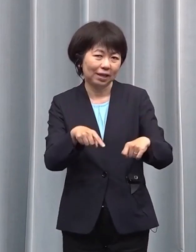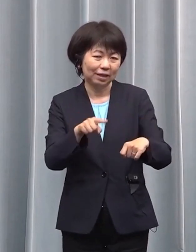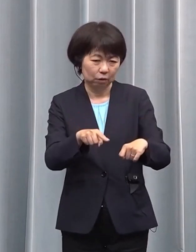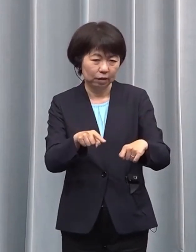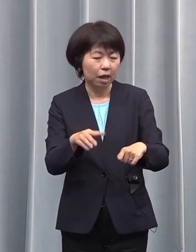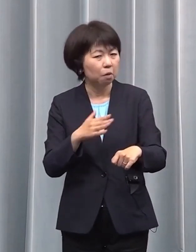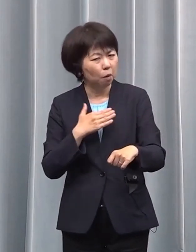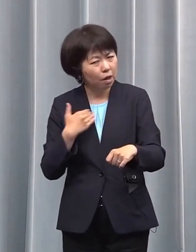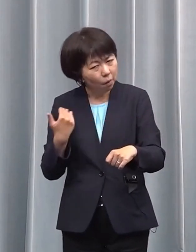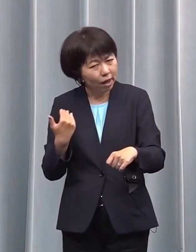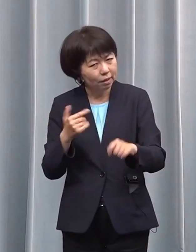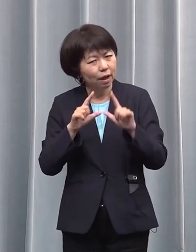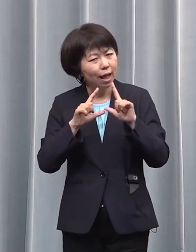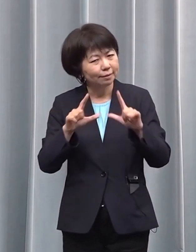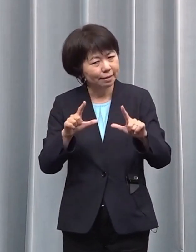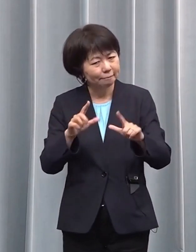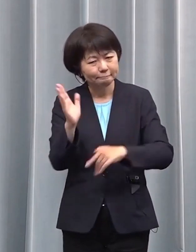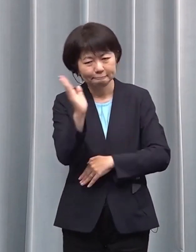ません。